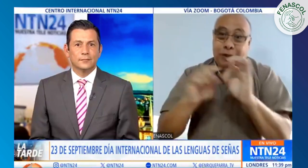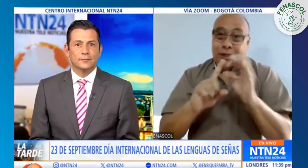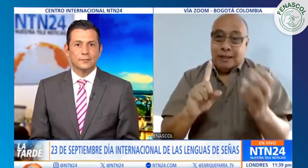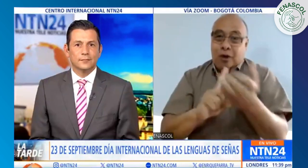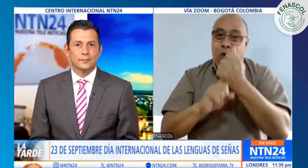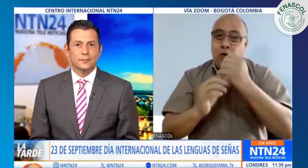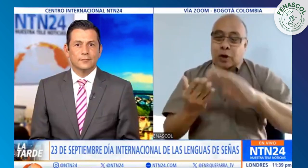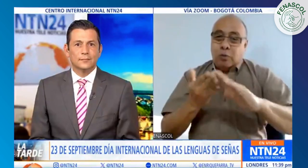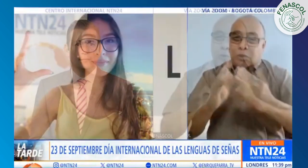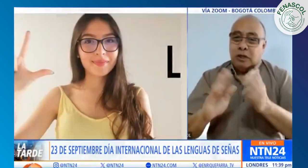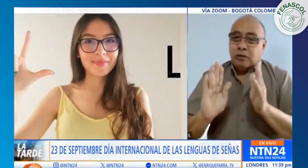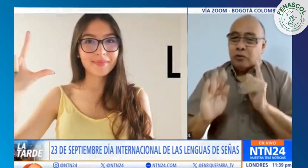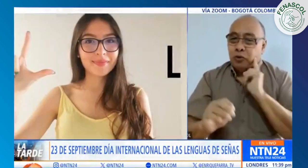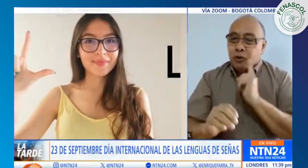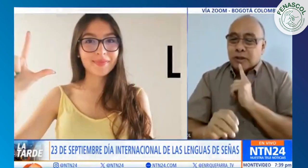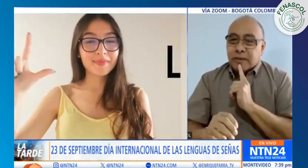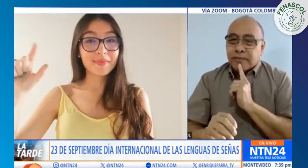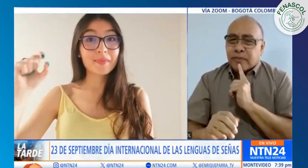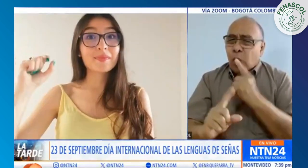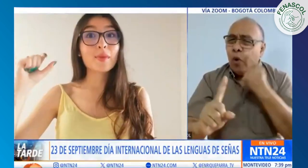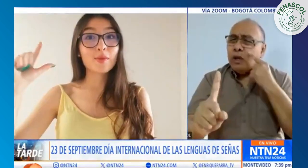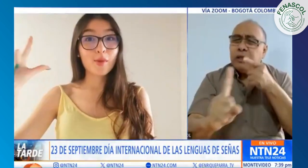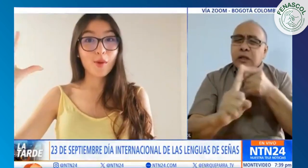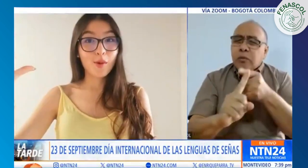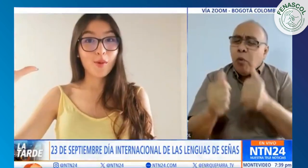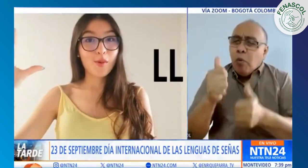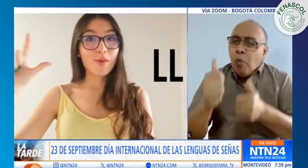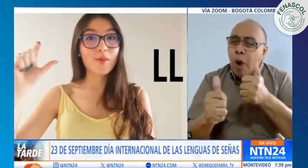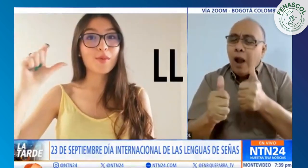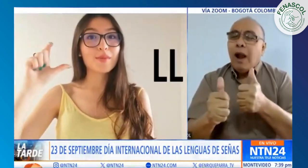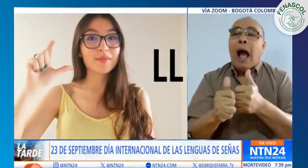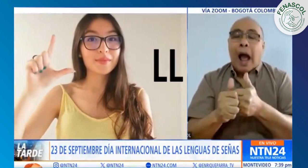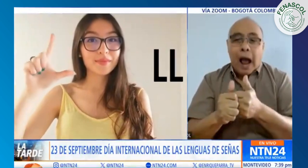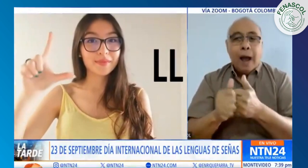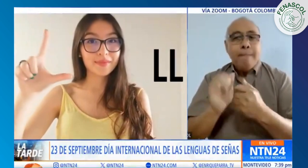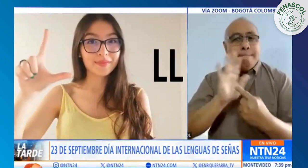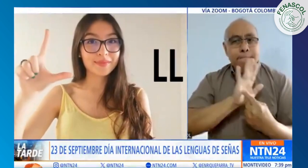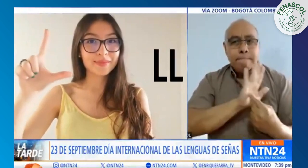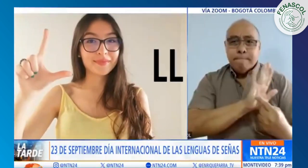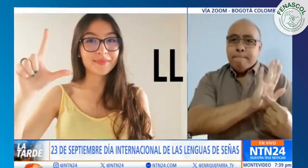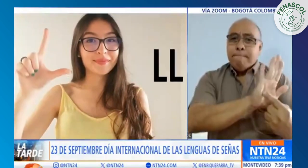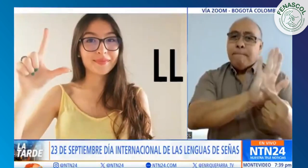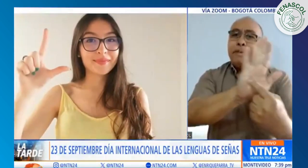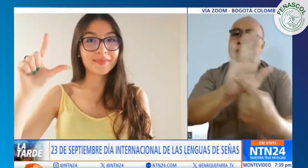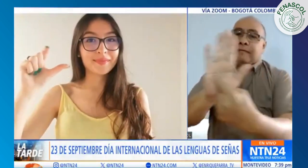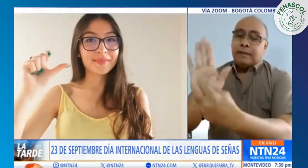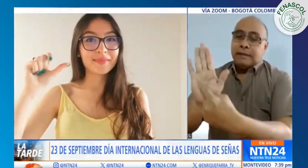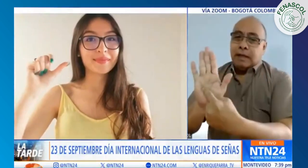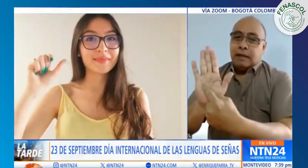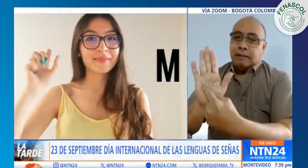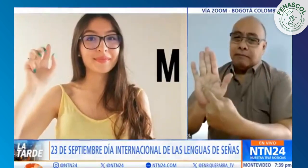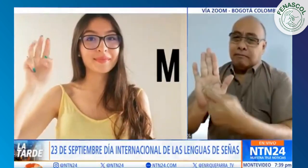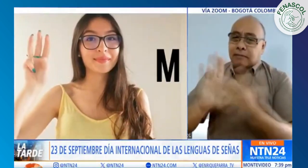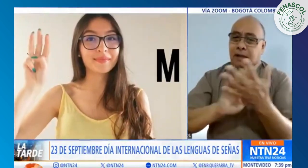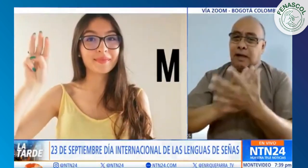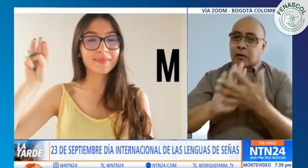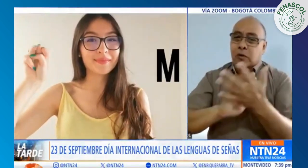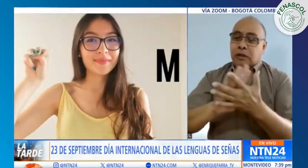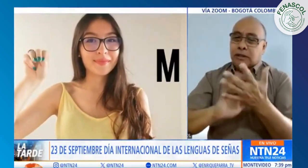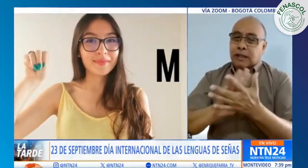es un caso extraordinario que podamos celebrar al tiempo y conmemorar las lenguas de señas a nivel nacional. La idea